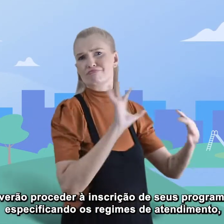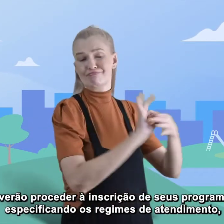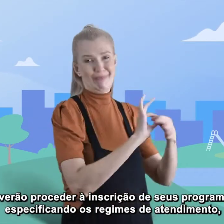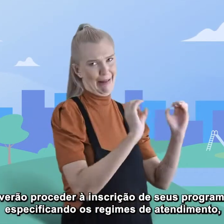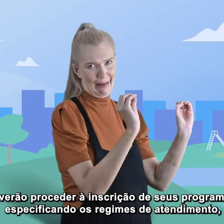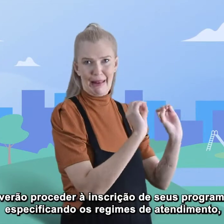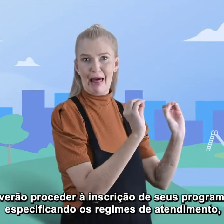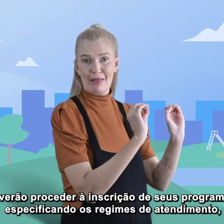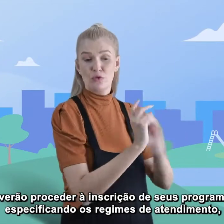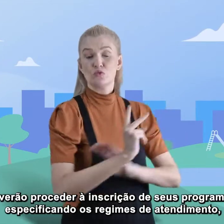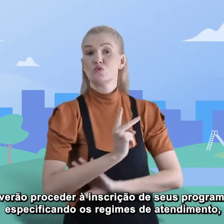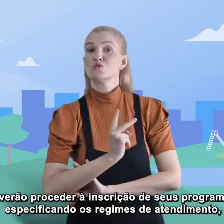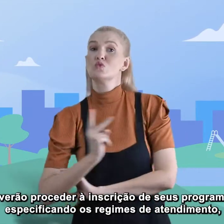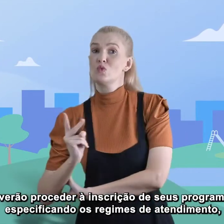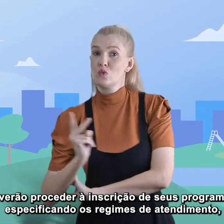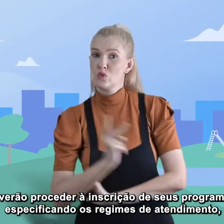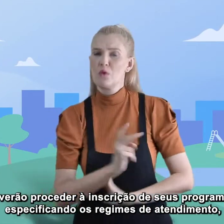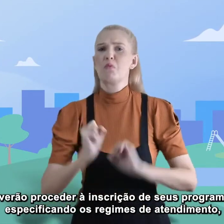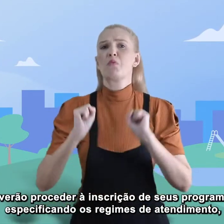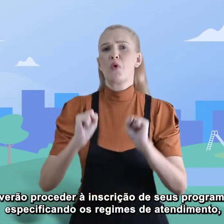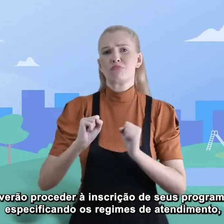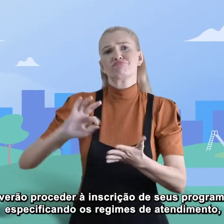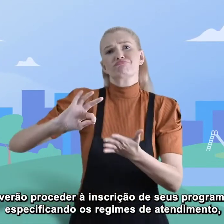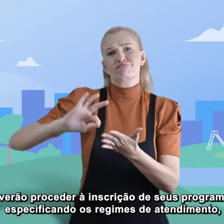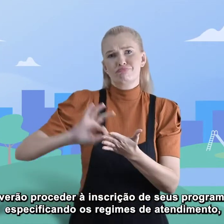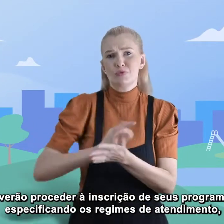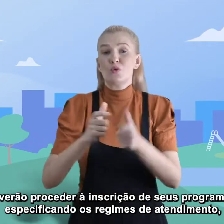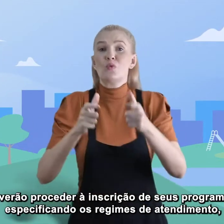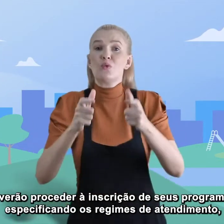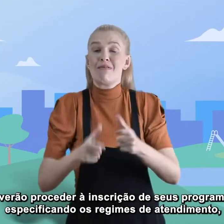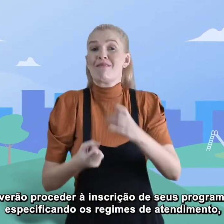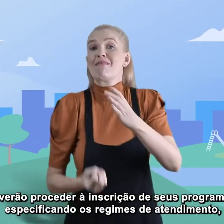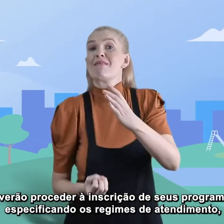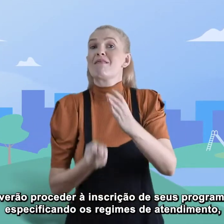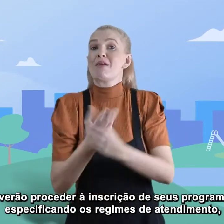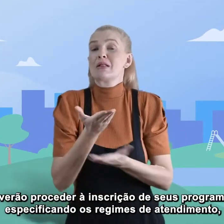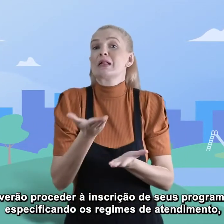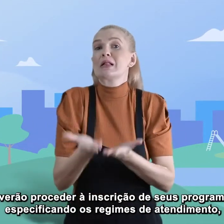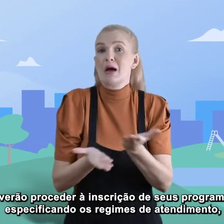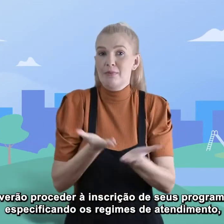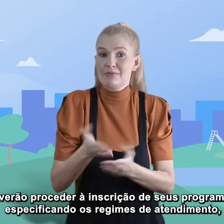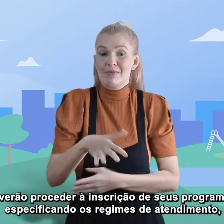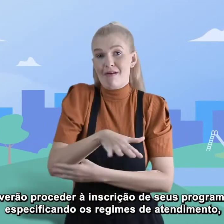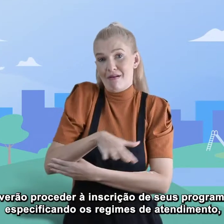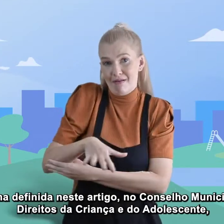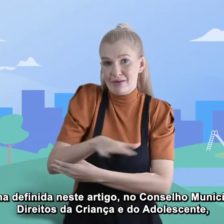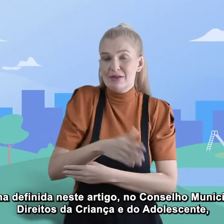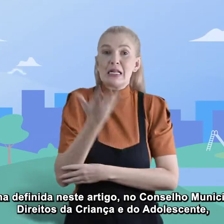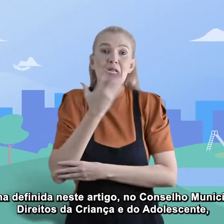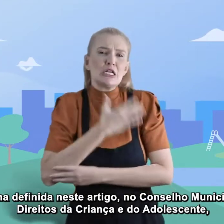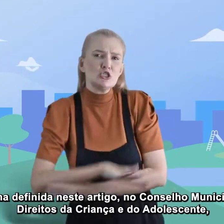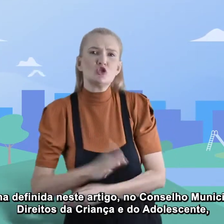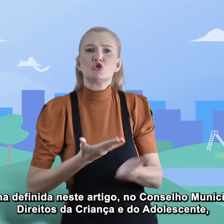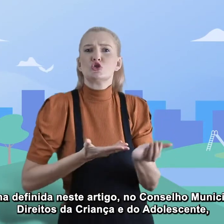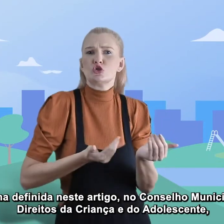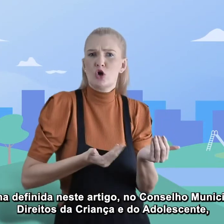de seus programas, especificando os regimes de atendimento, na forma definida